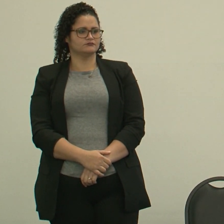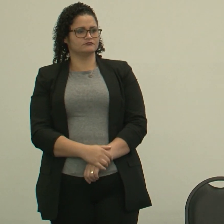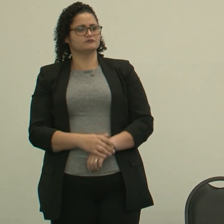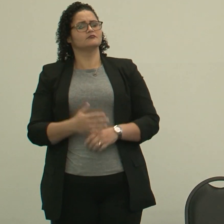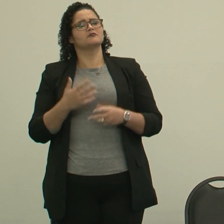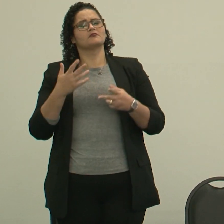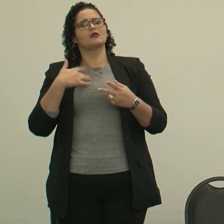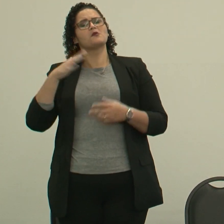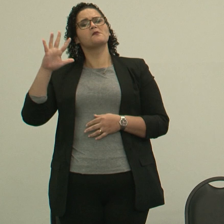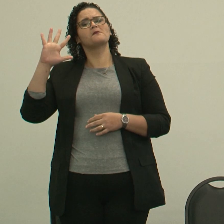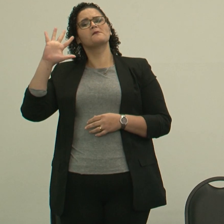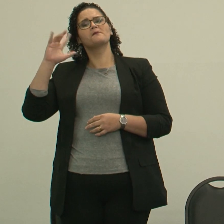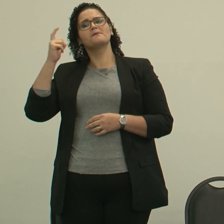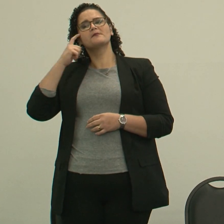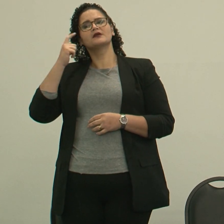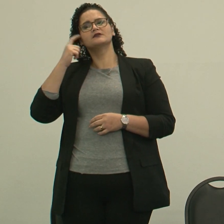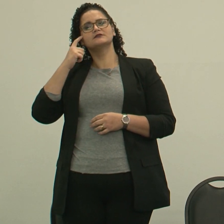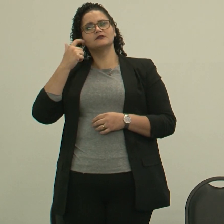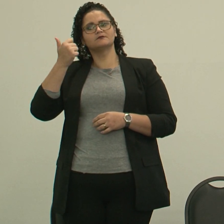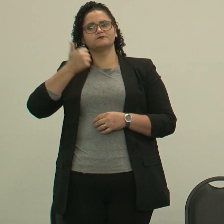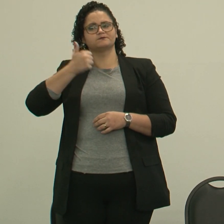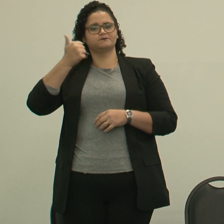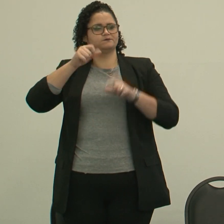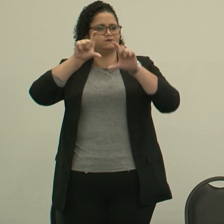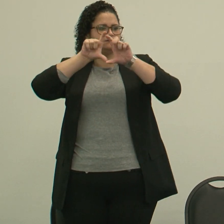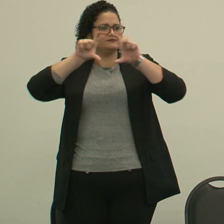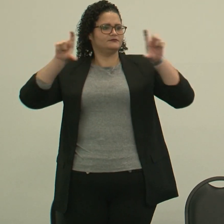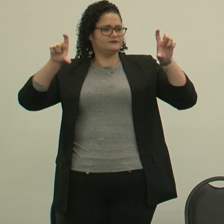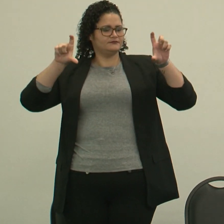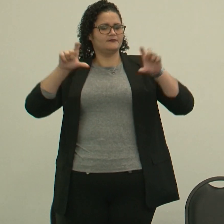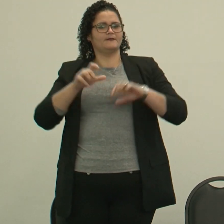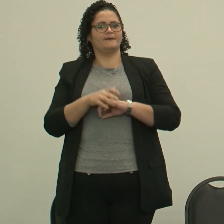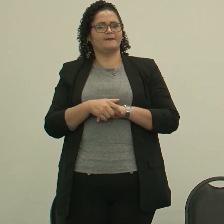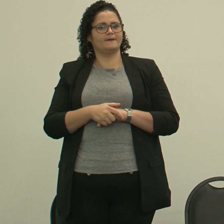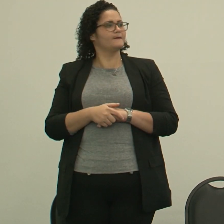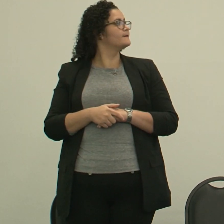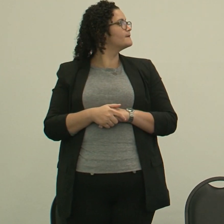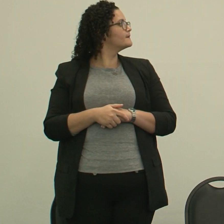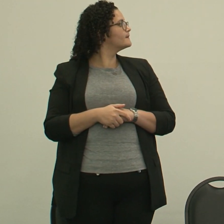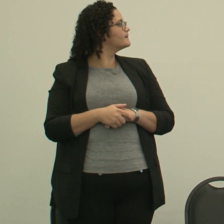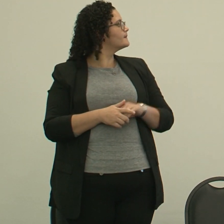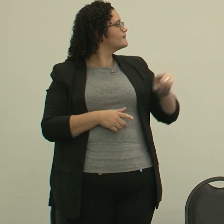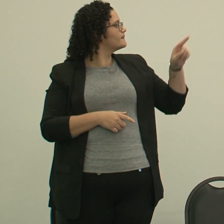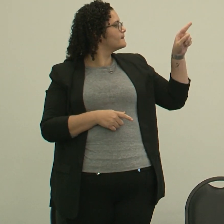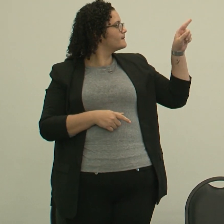Eu pensei na tirinha 1, né, a tirinha anterior,